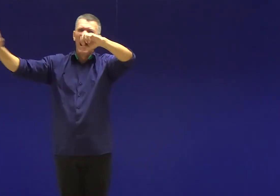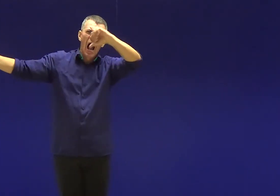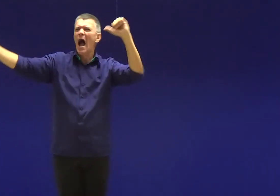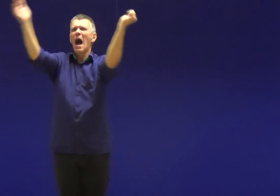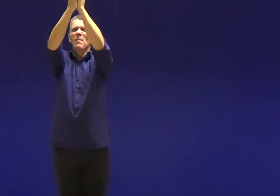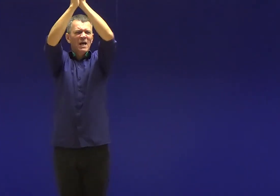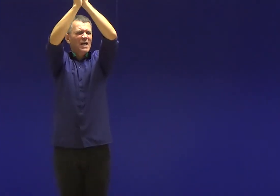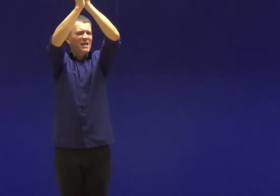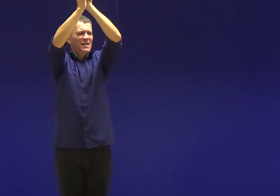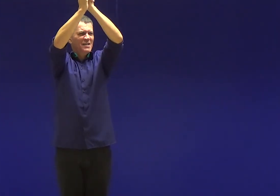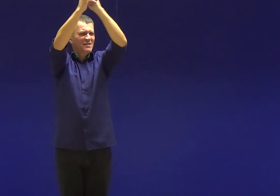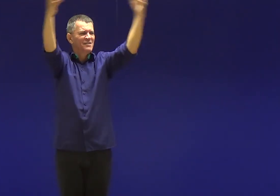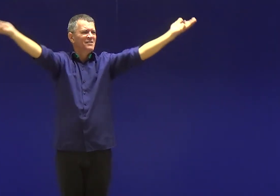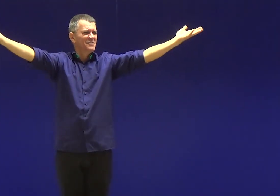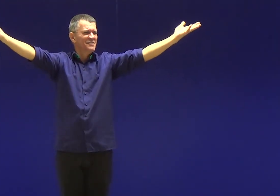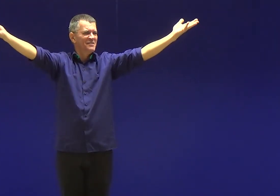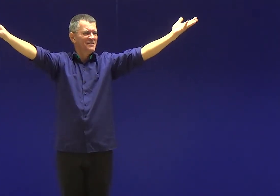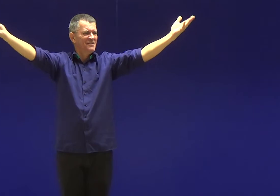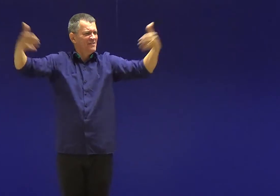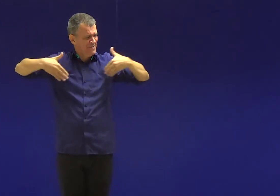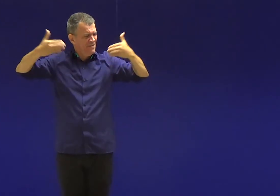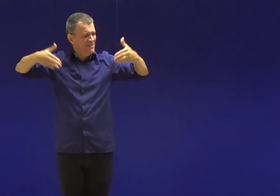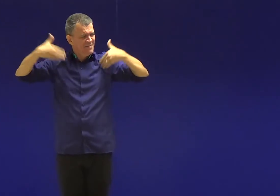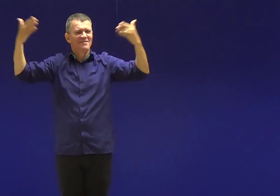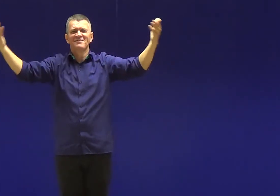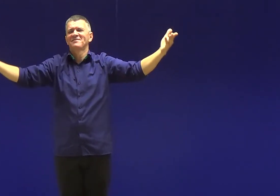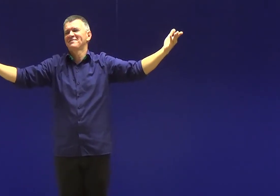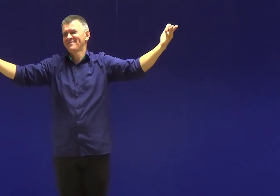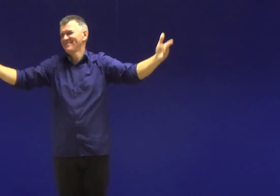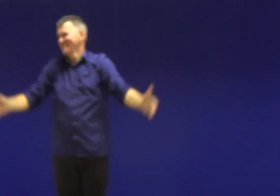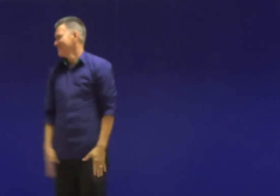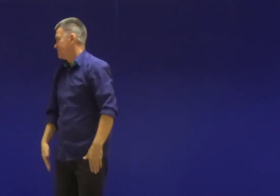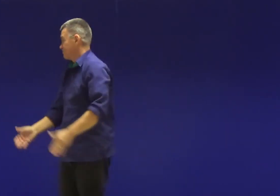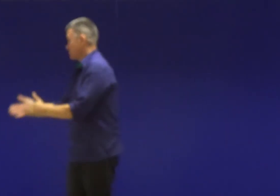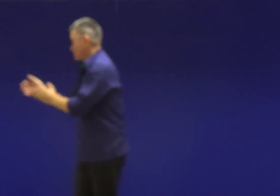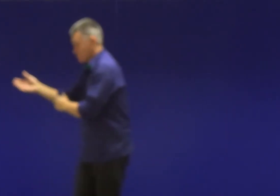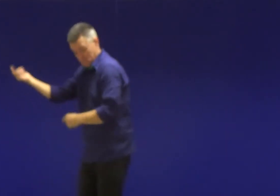Solta um amém, gente. Faz um amém. Se anima.